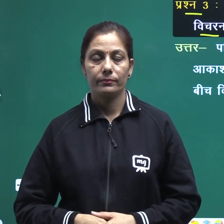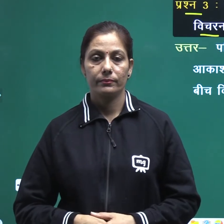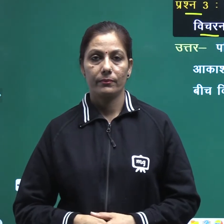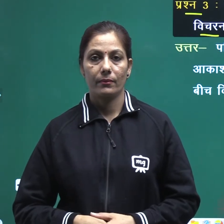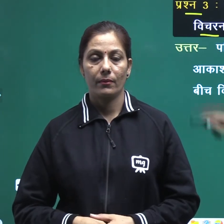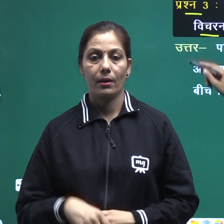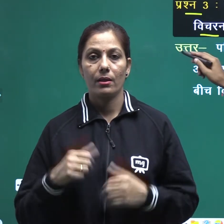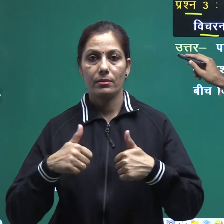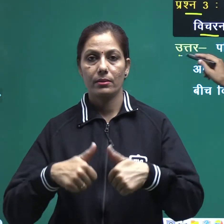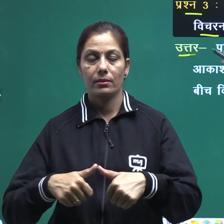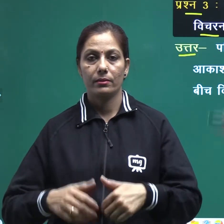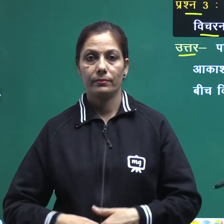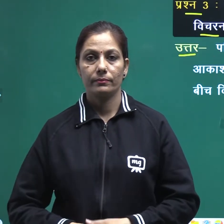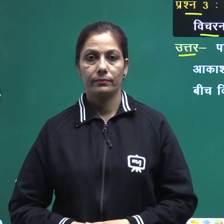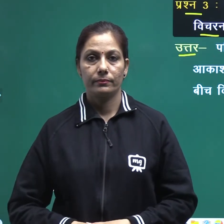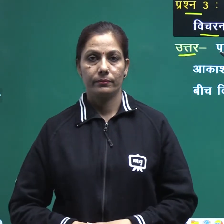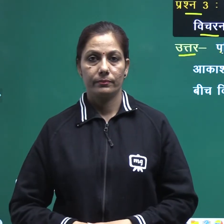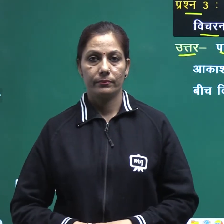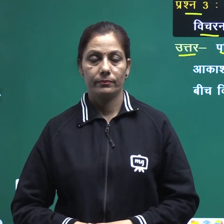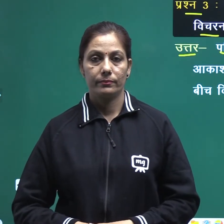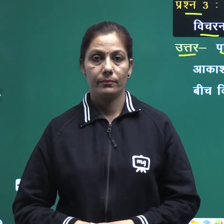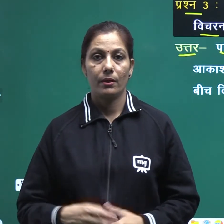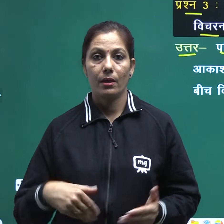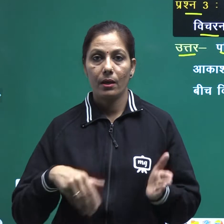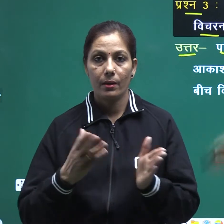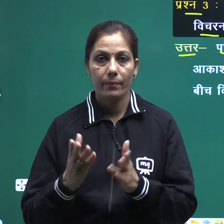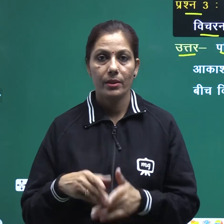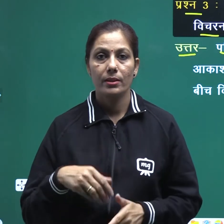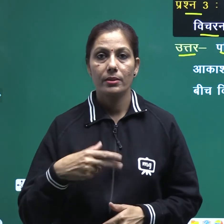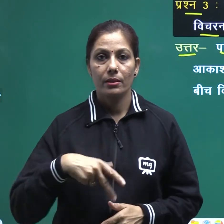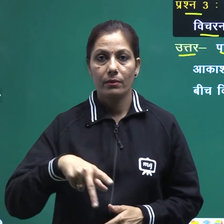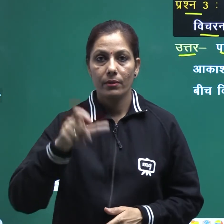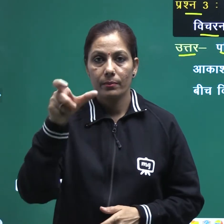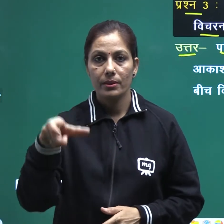है उत्तर है अपने पति का मन